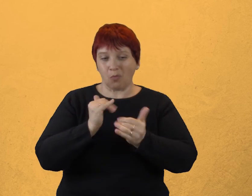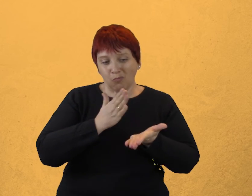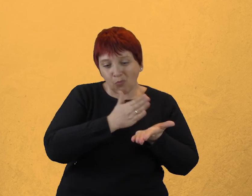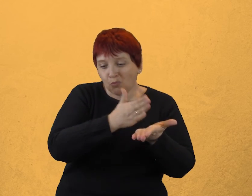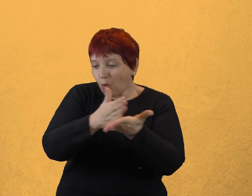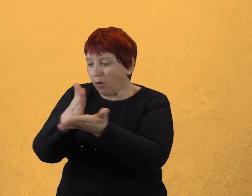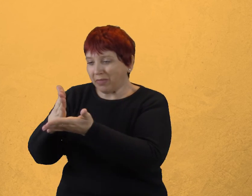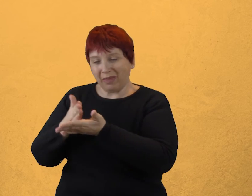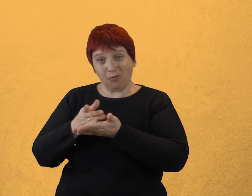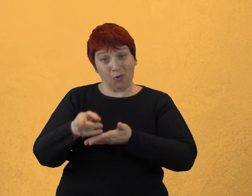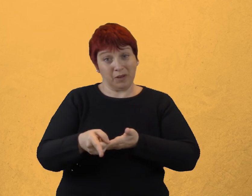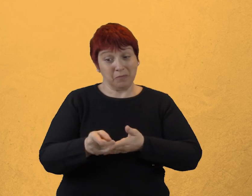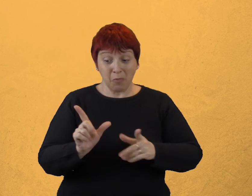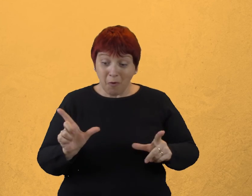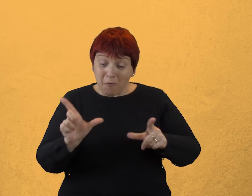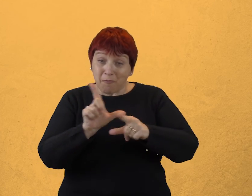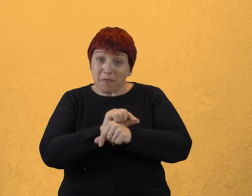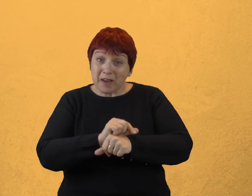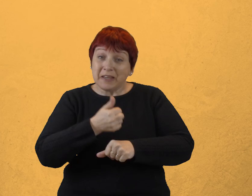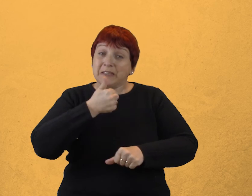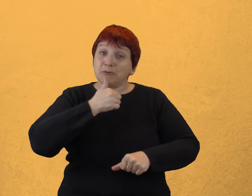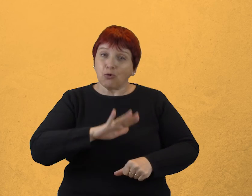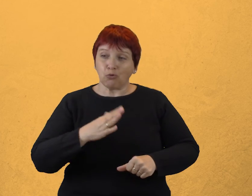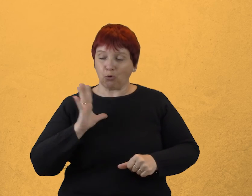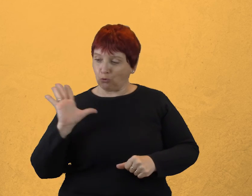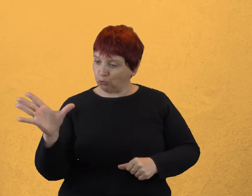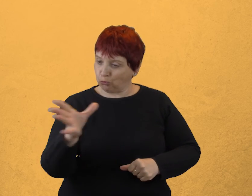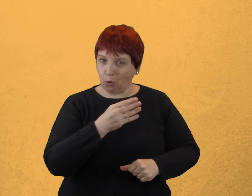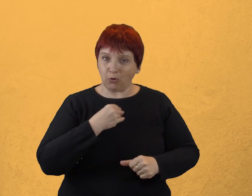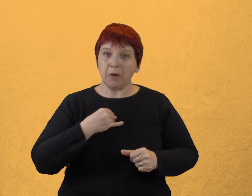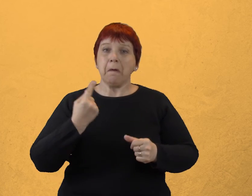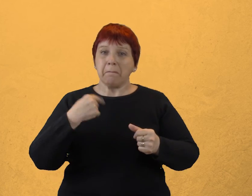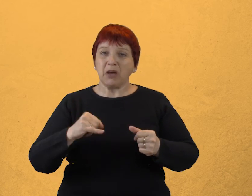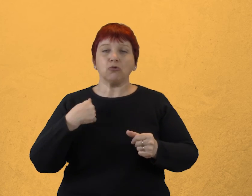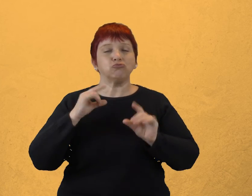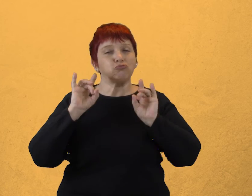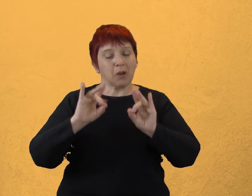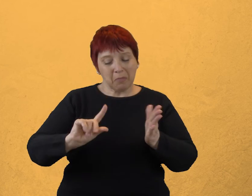colectivo, porque al final de esta historia firmamos Paola y yo.